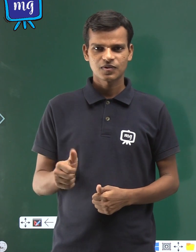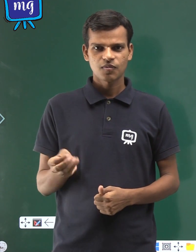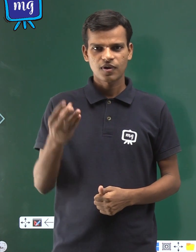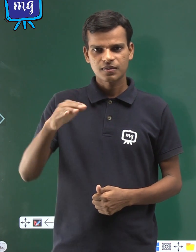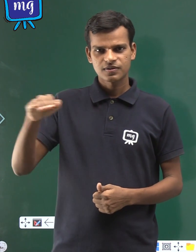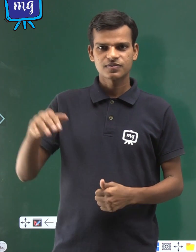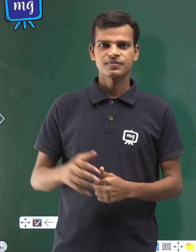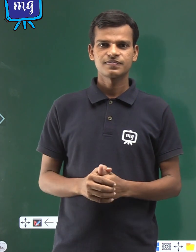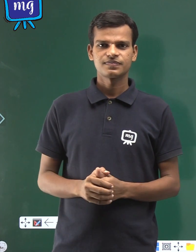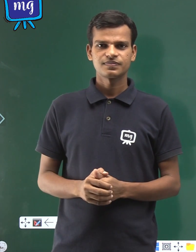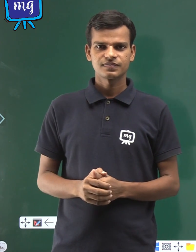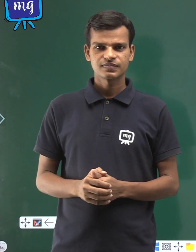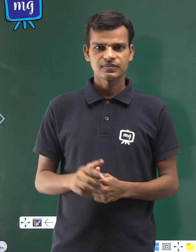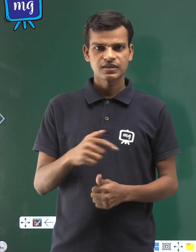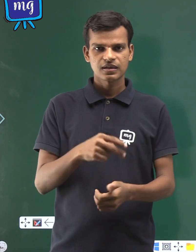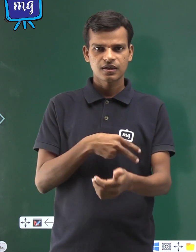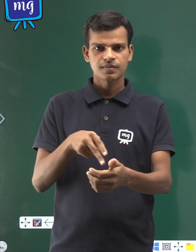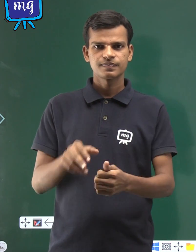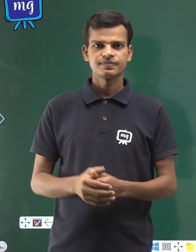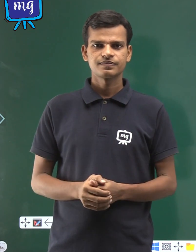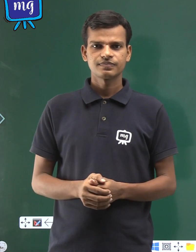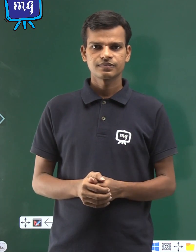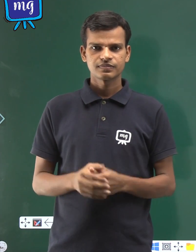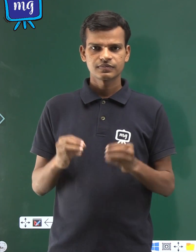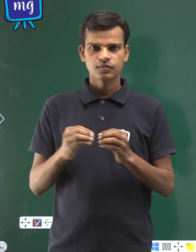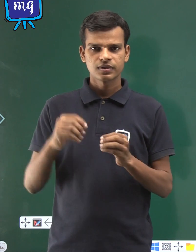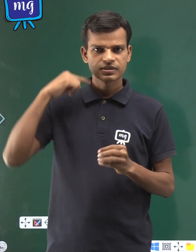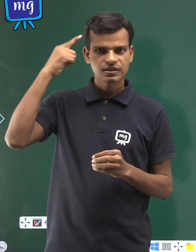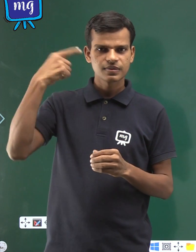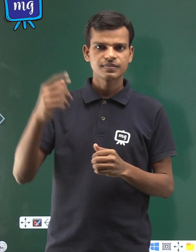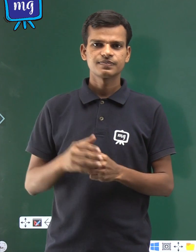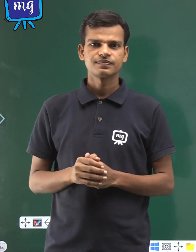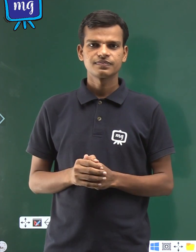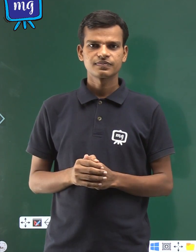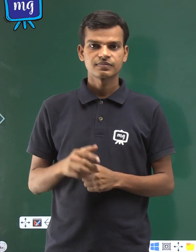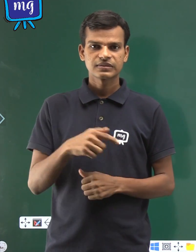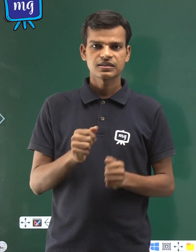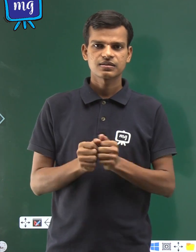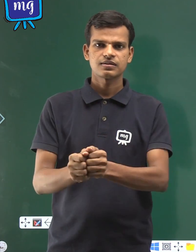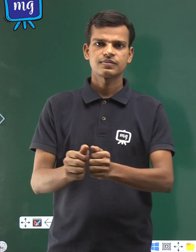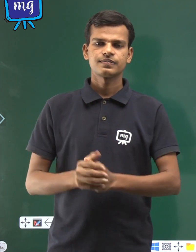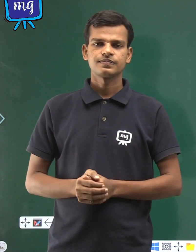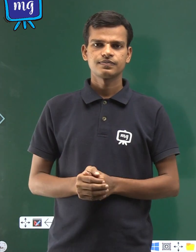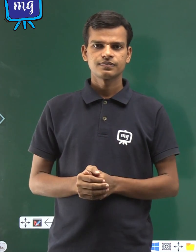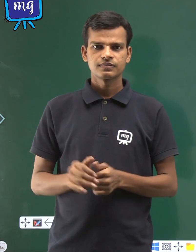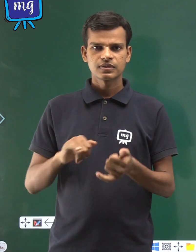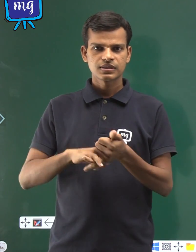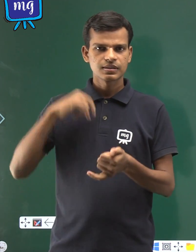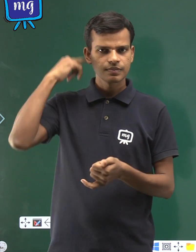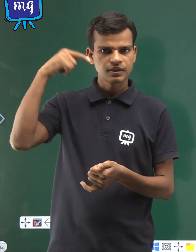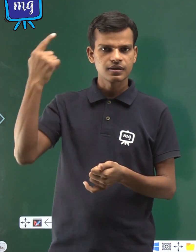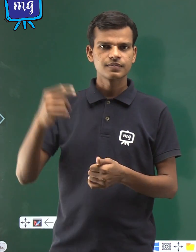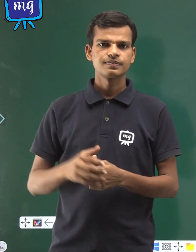गुड मॉर्निंग बच्चों। मेरा नाम भुवनेश शर्मा, मेरे साथ संदीप